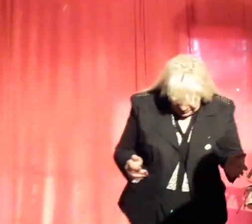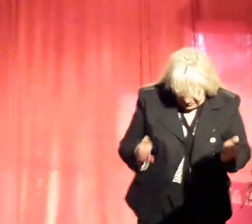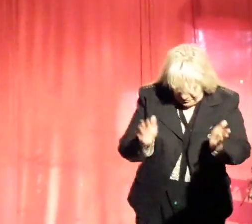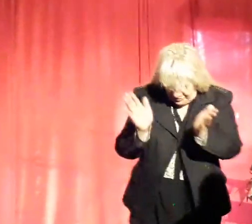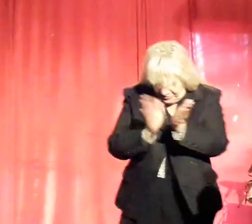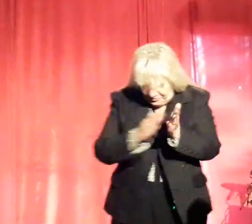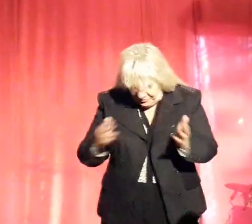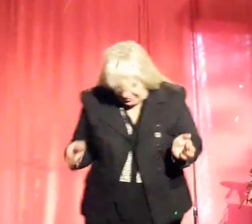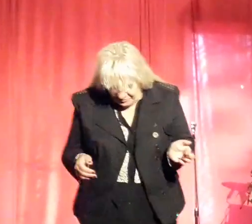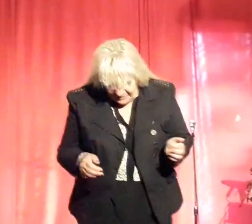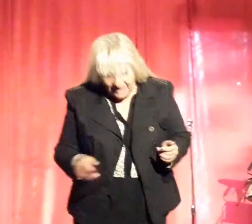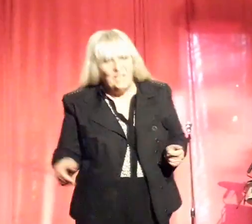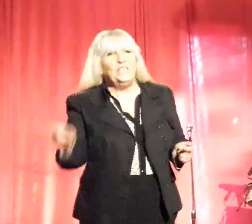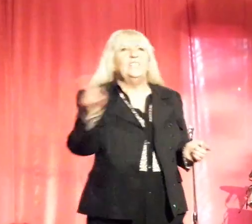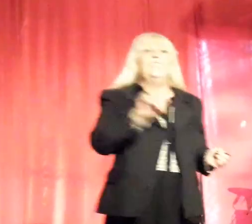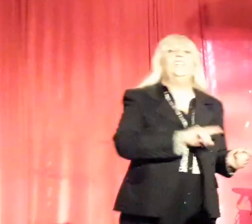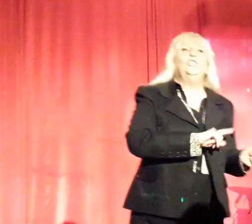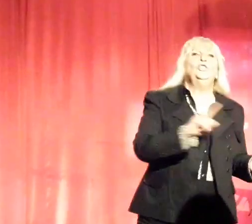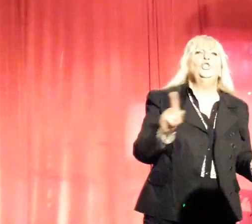Vamos todos.